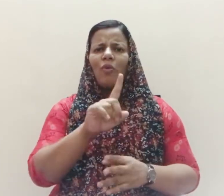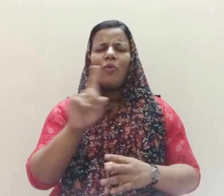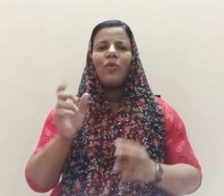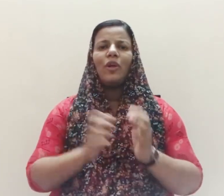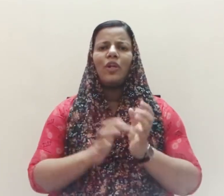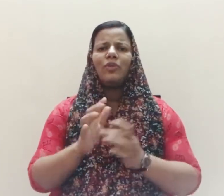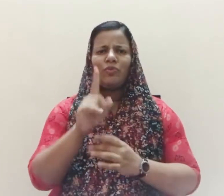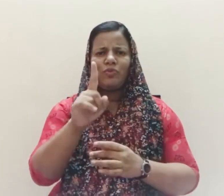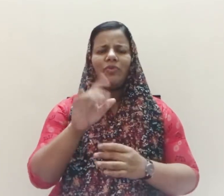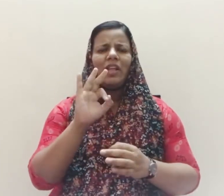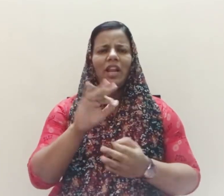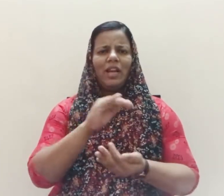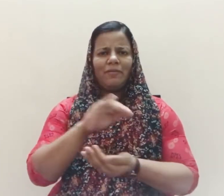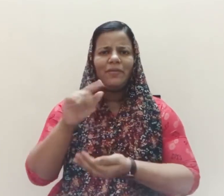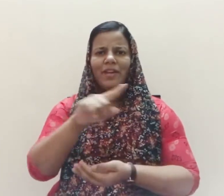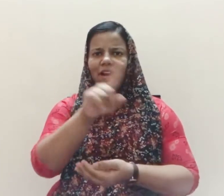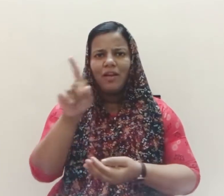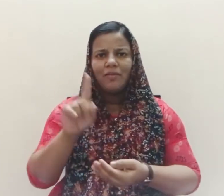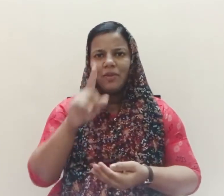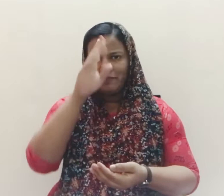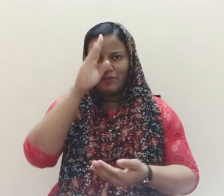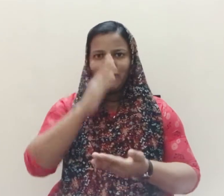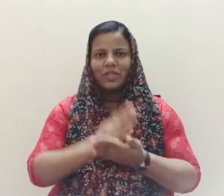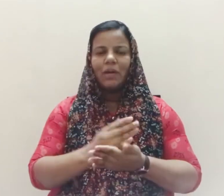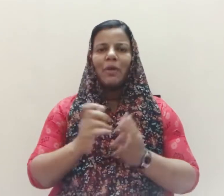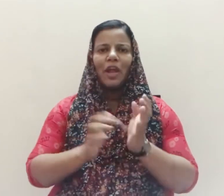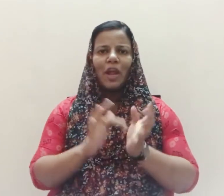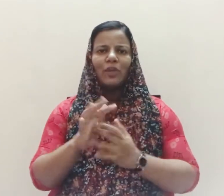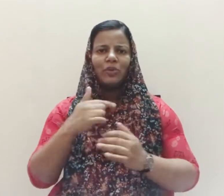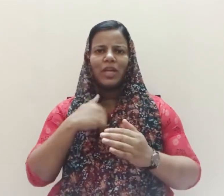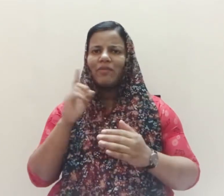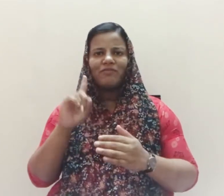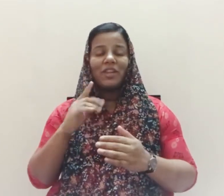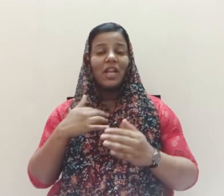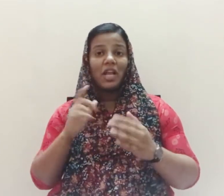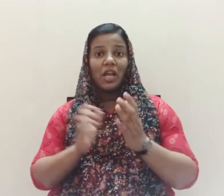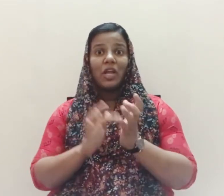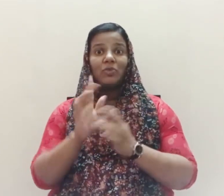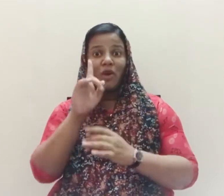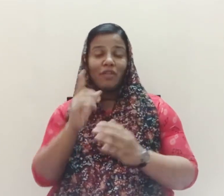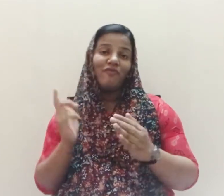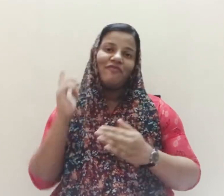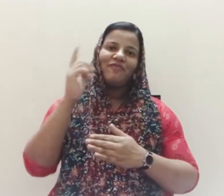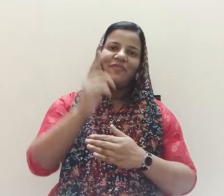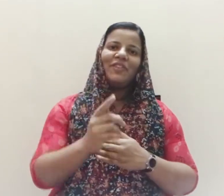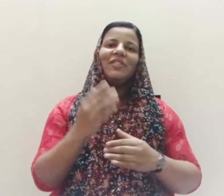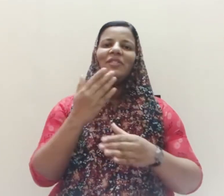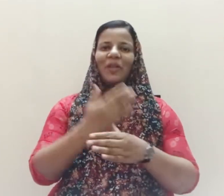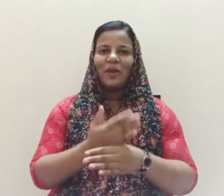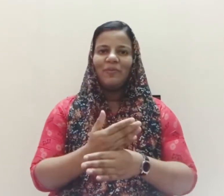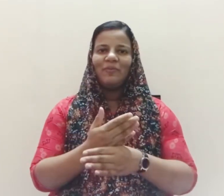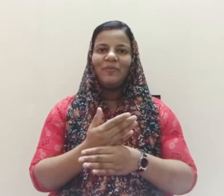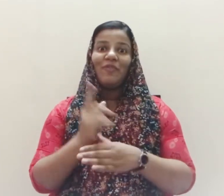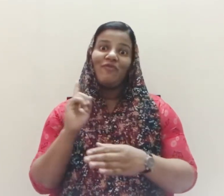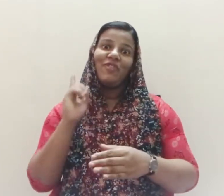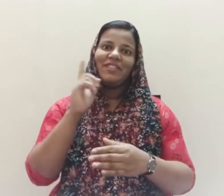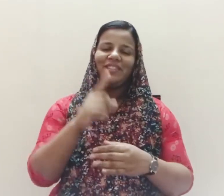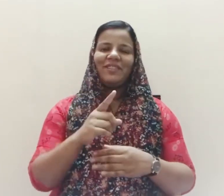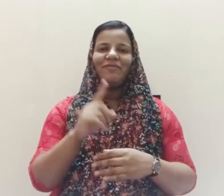പൂട്ടി വിശ്വസിക്കേണ്ട കാര്യമാണ്. എനിക്ക് മുമ്പേ എൻ്റെ കർത്താവ് പോകുന്നുണ്ട്, എനിക്ക് മുമ്പേ എൻ്റെ കർത്താവ് പോകുന്നുണ്ട്, എനിക്ക് മുമ്പേ എൻ്റെ